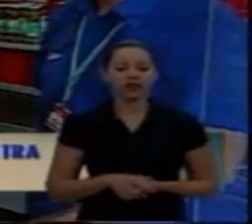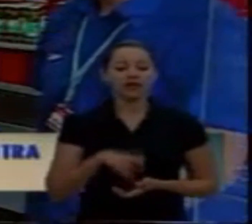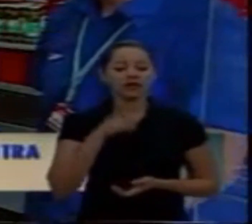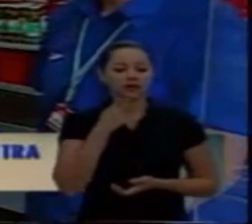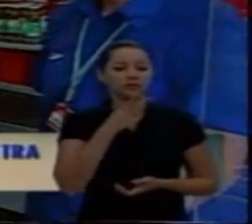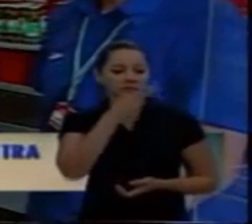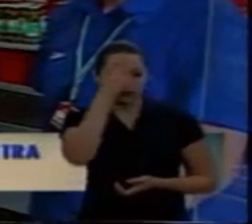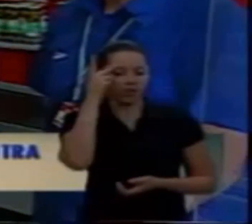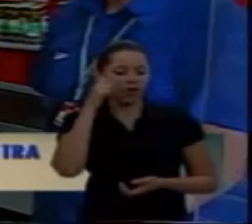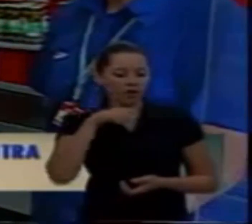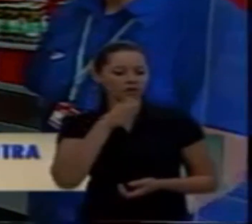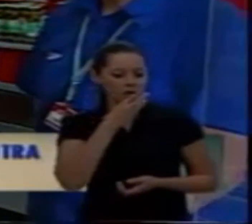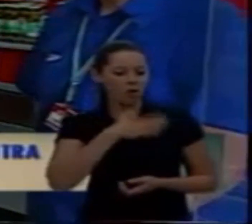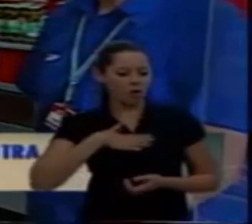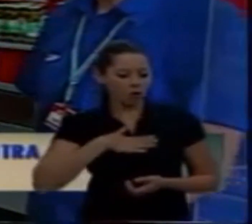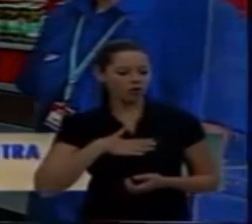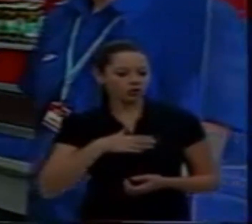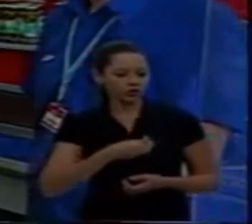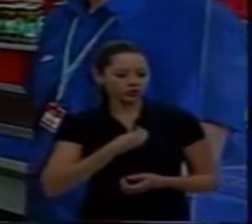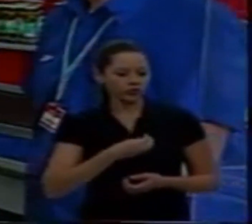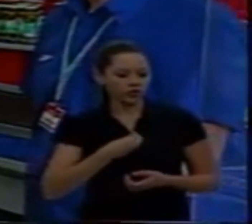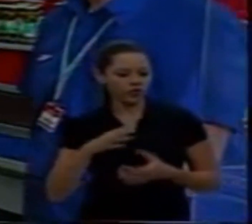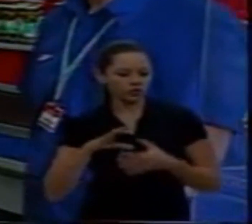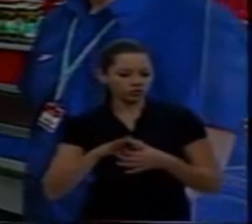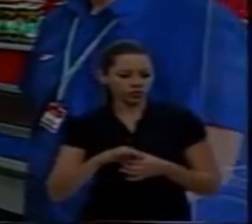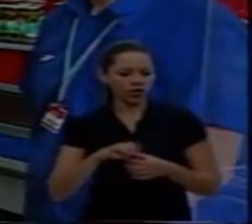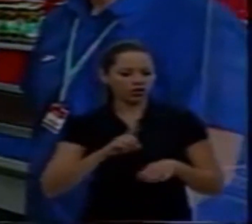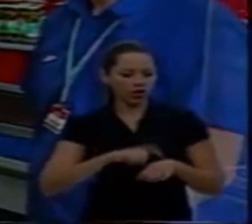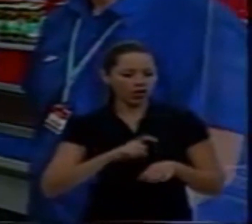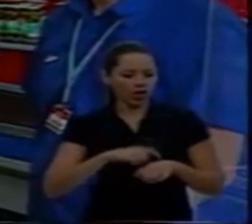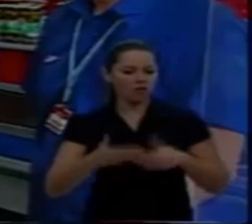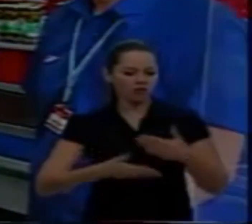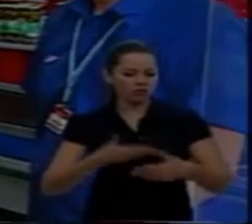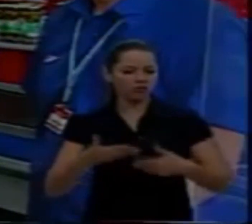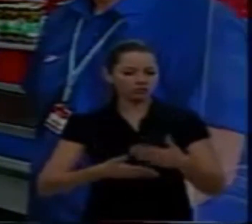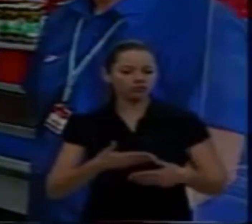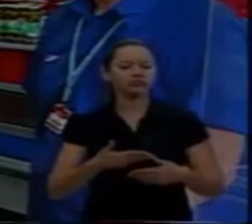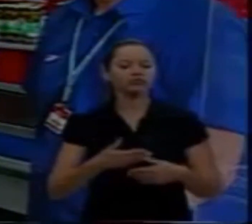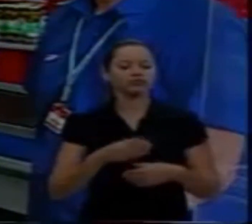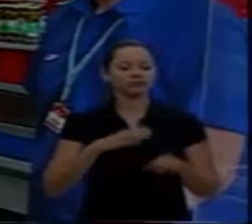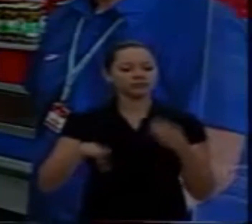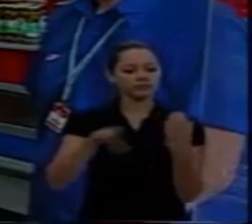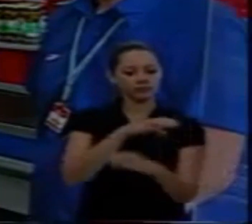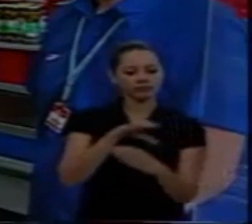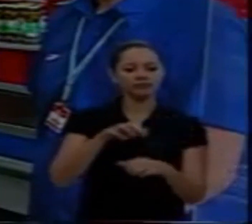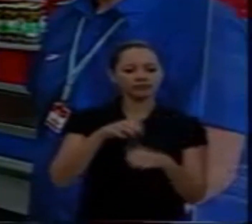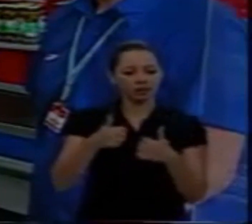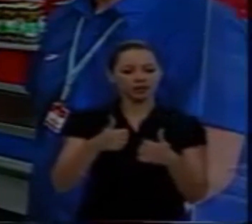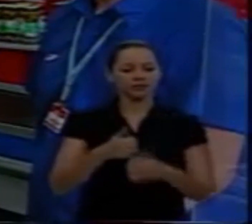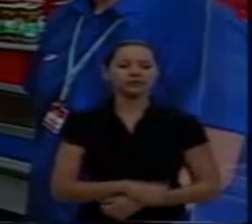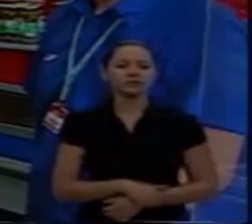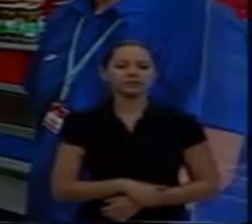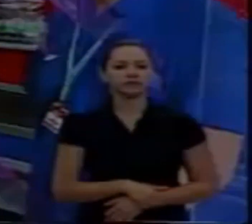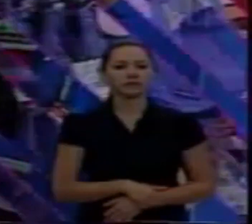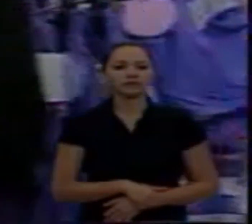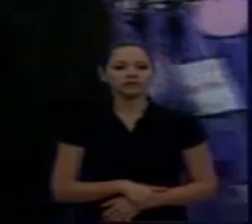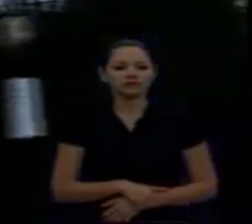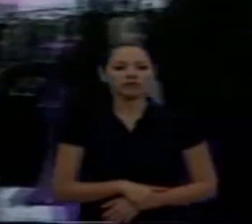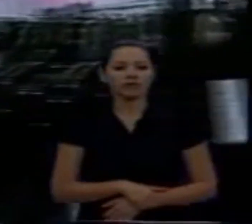Quer dizer que as pessoas já que é muito boa, ele gosta da convivência. Com o tempo ele começou a ter a comunicação e gostou melhor. Para Manuela foi